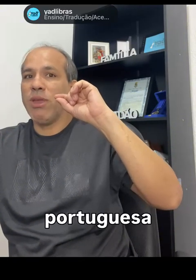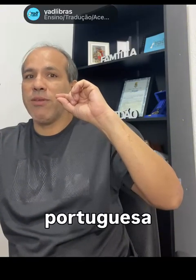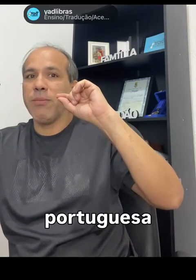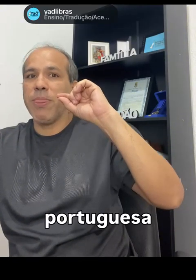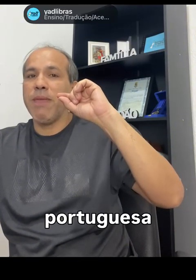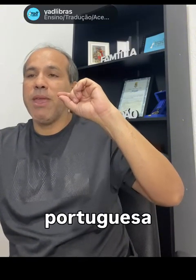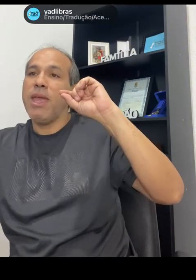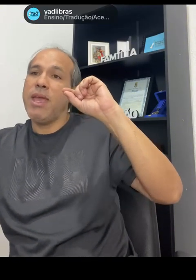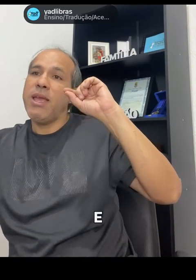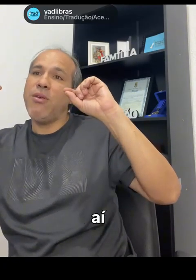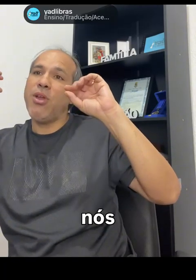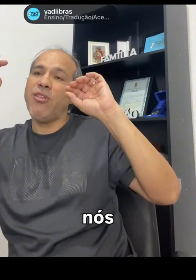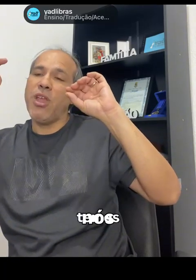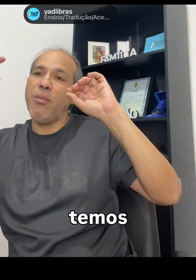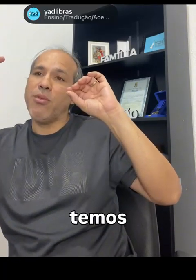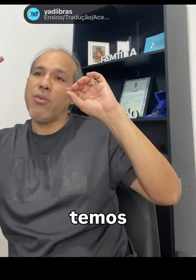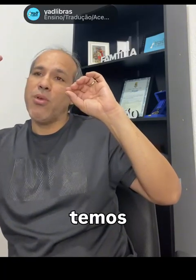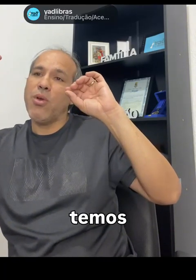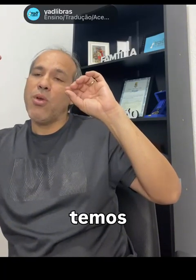portuguesa. E aí nós temos